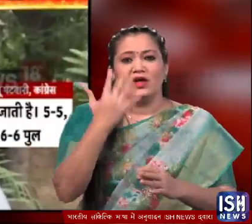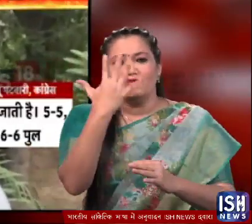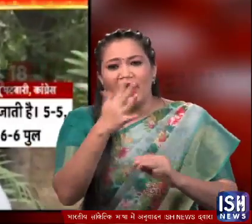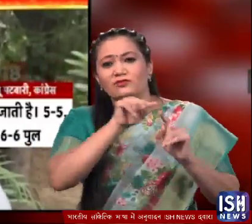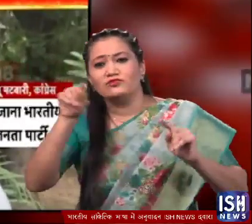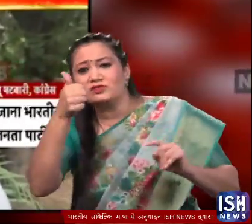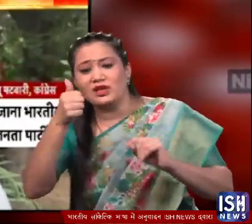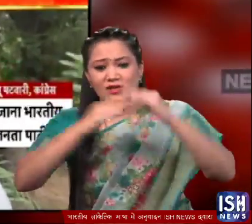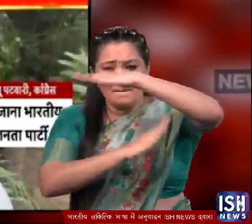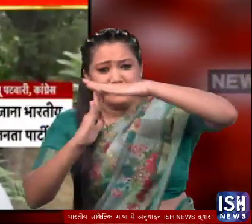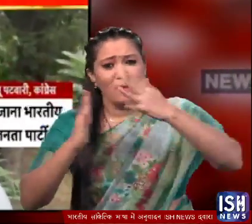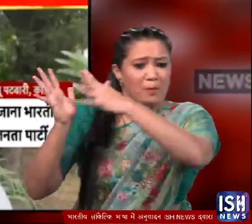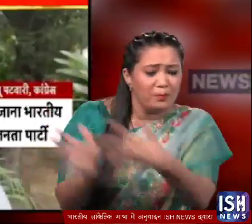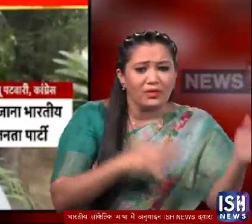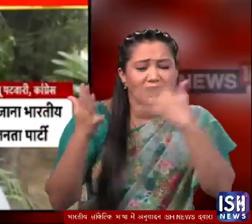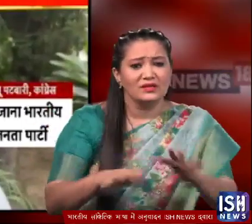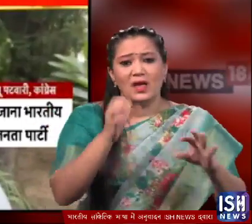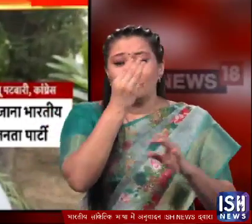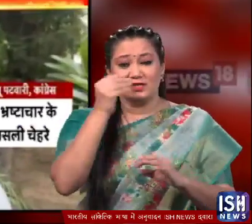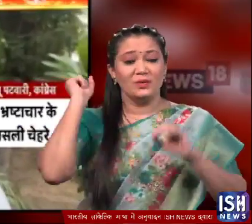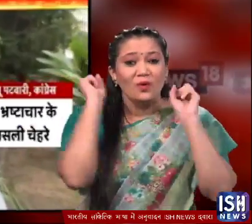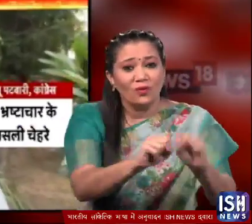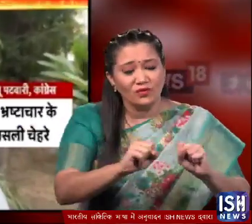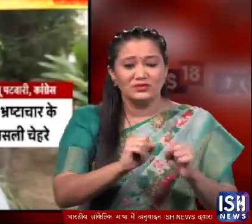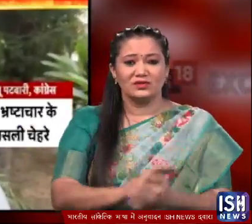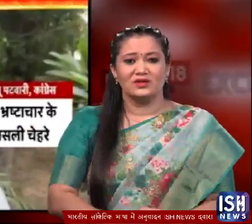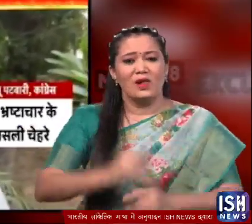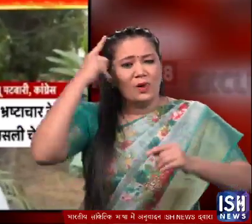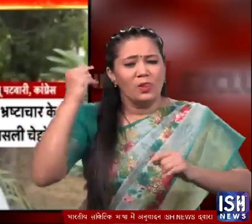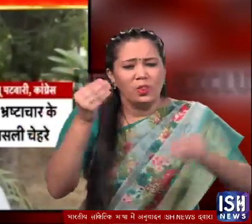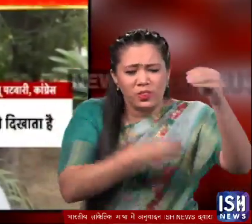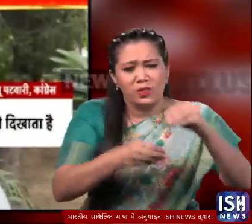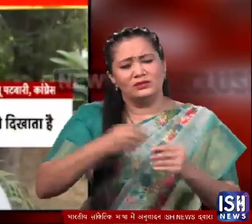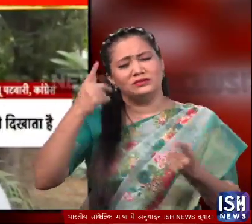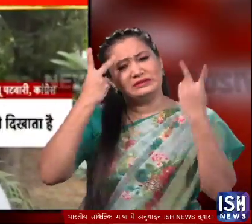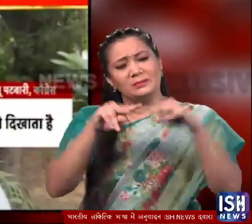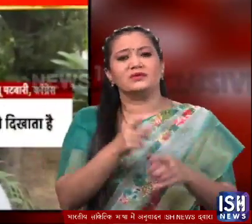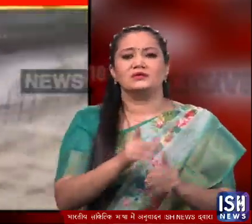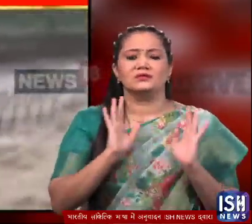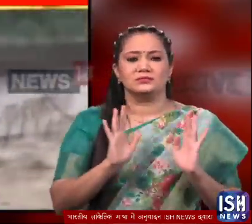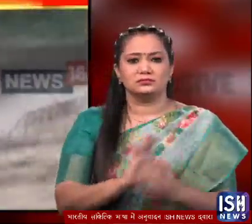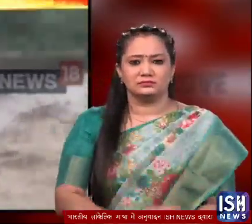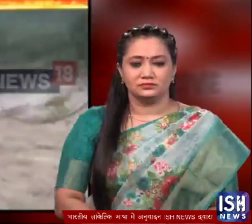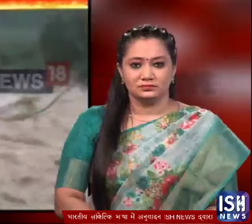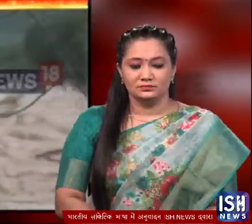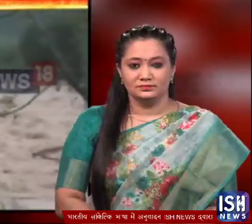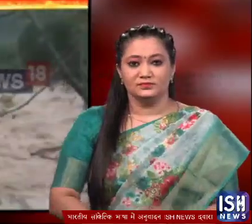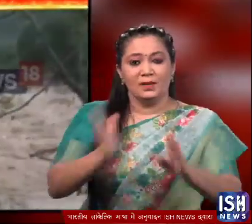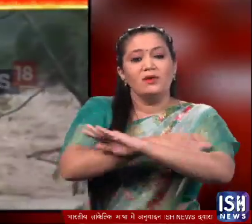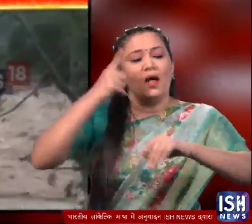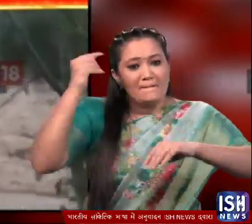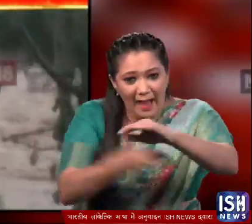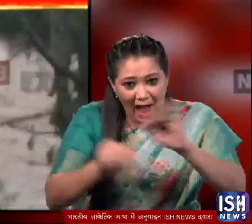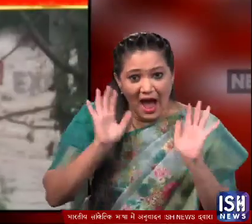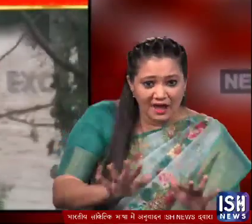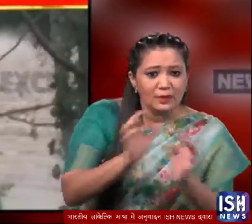5-5, 6-6 पुल ढह जाना भारतीय जनता पार्टी के करप्शन के असली चेहरे को बताते हैं। हालांकि पहले भ्रष्टाचार